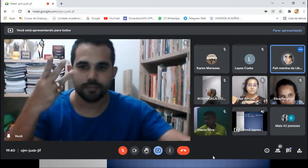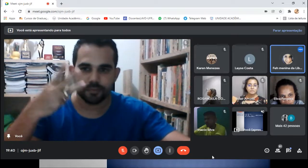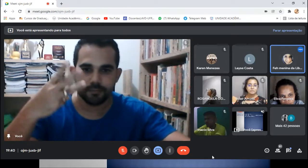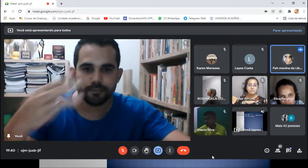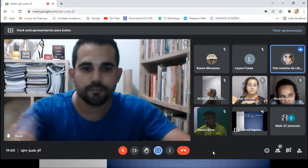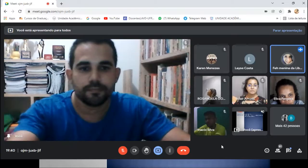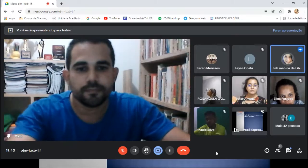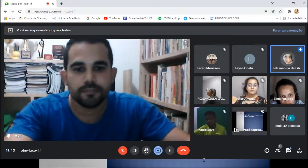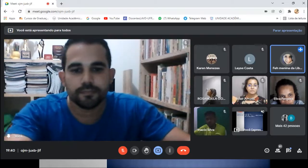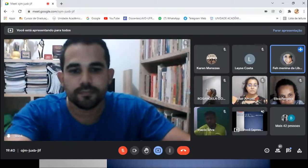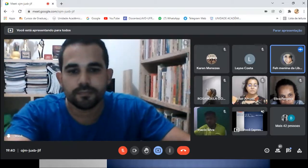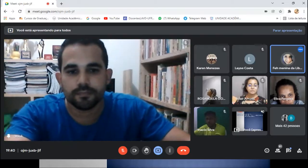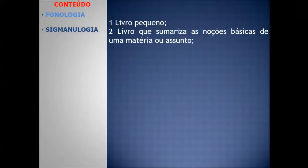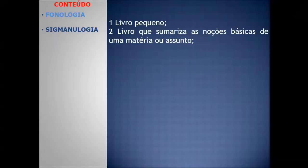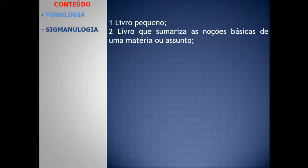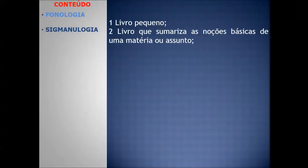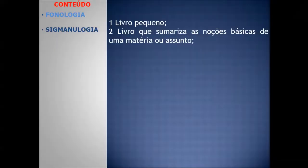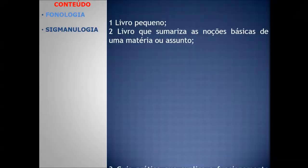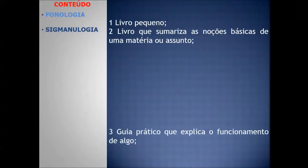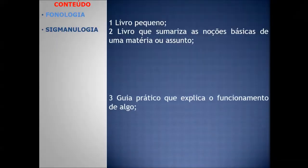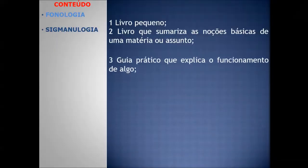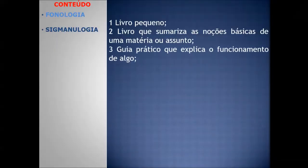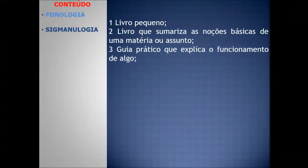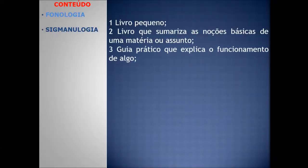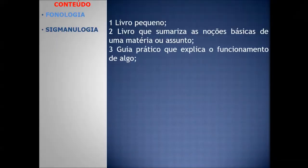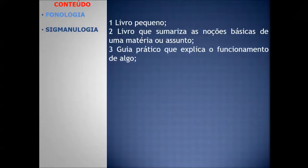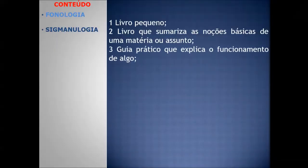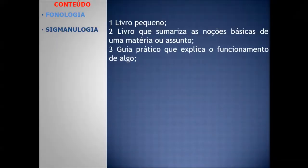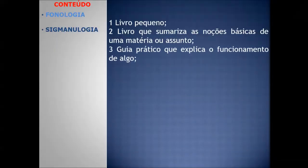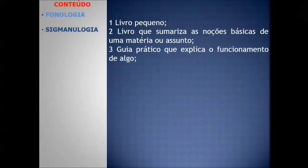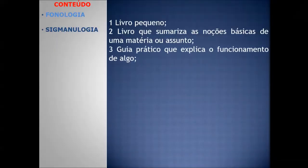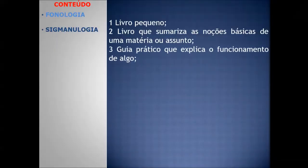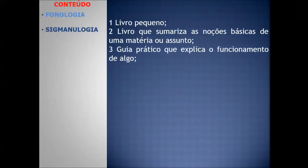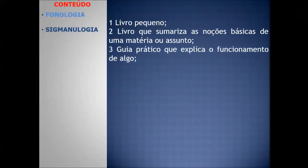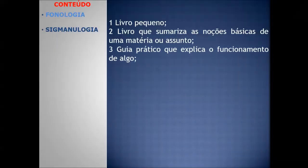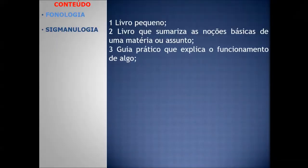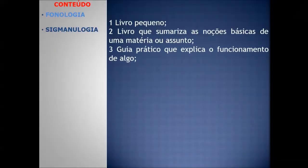por exemplo, outro exemplo. Agora vamos ver o 3.